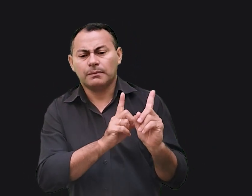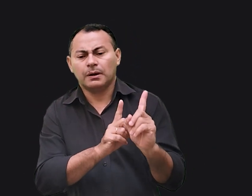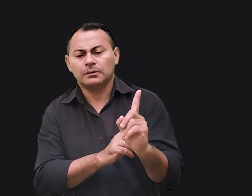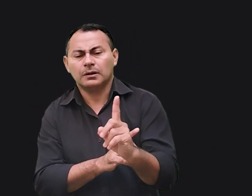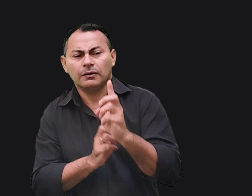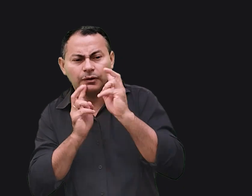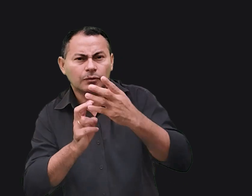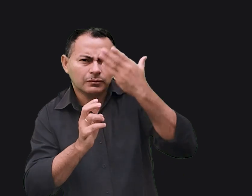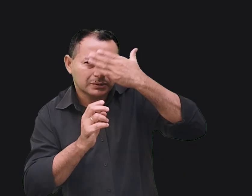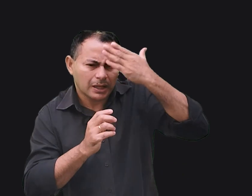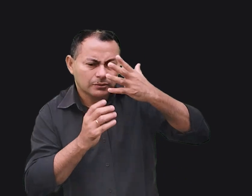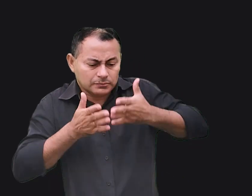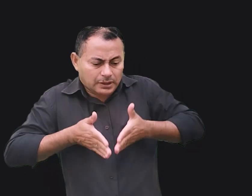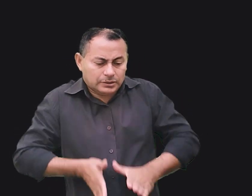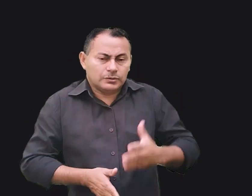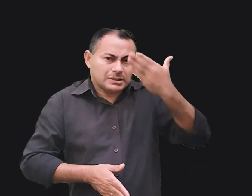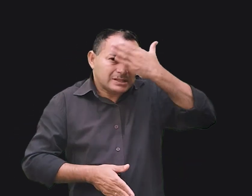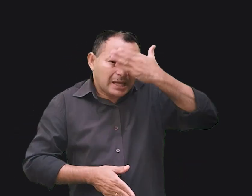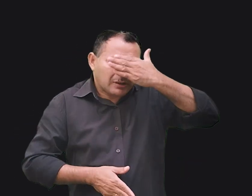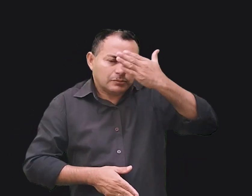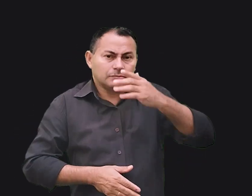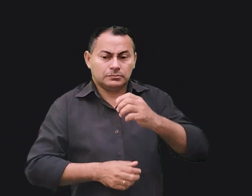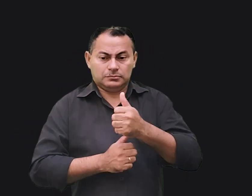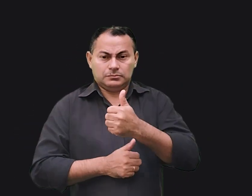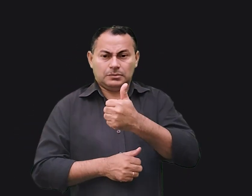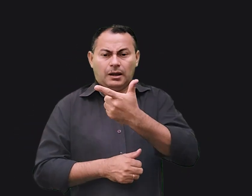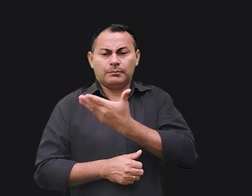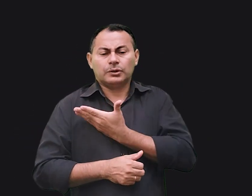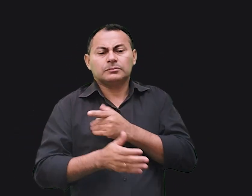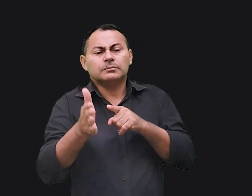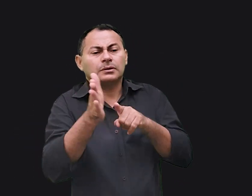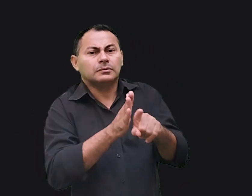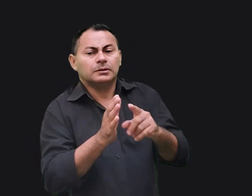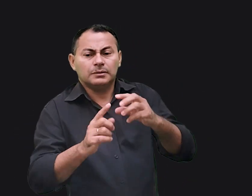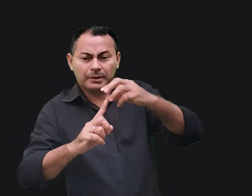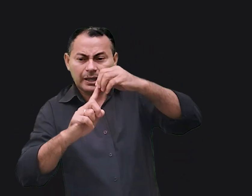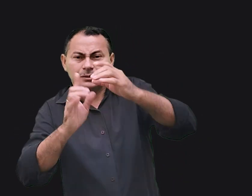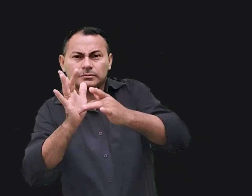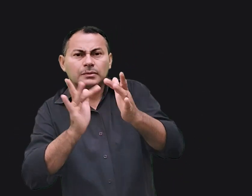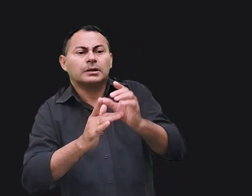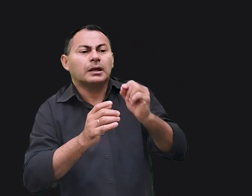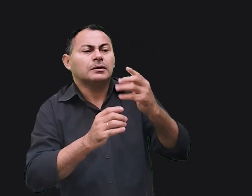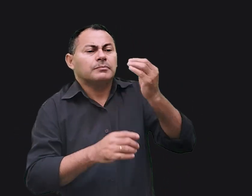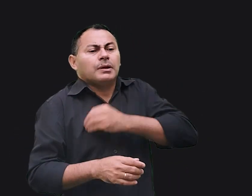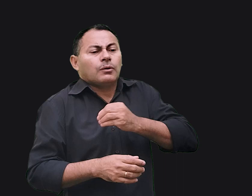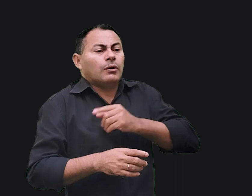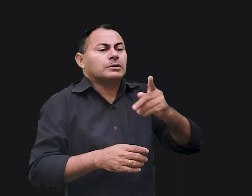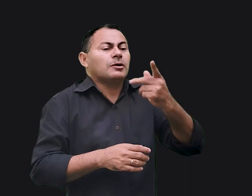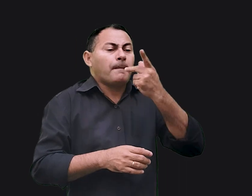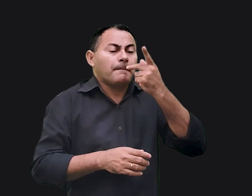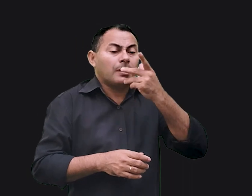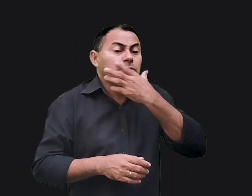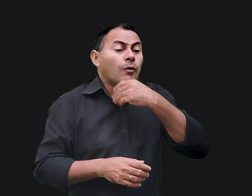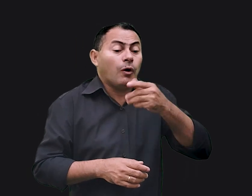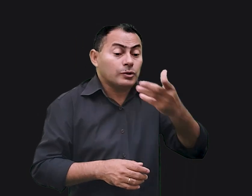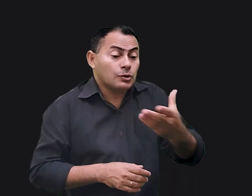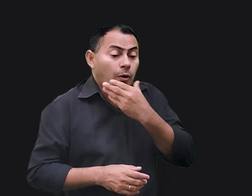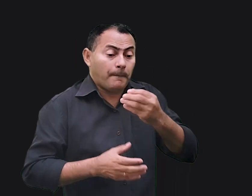viram um cego de nascença. Os apóstolos perguntaram: Mestre, quem pecou, este homem ou seus pais, para que ele